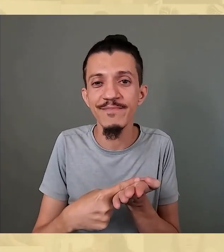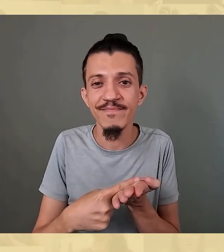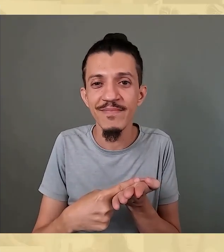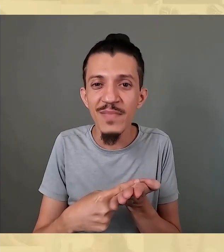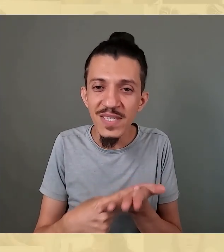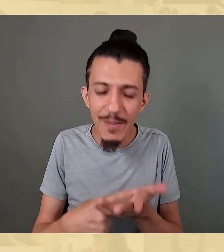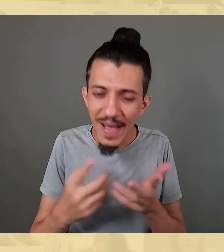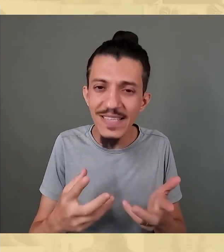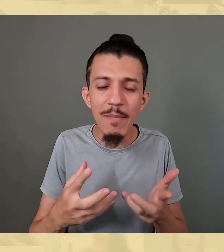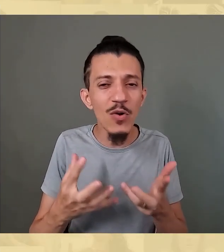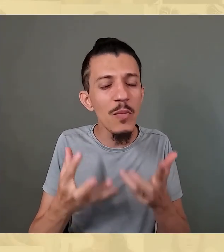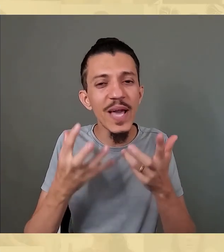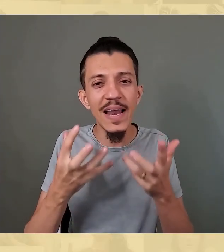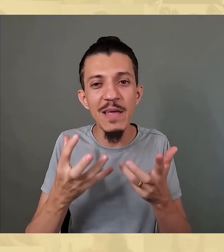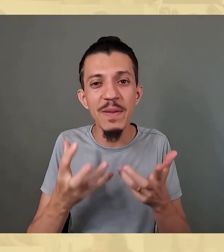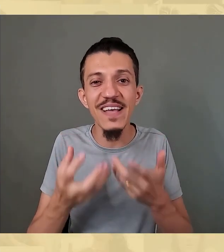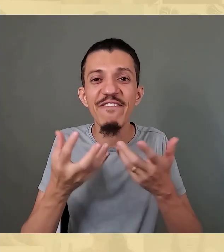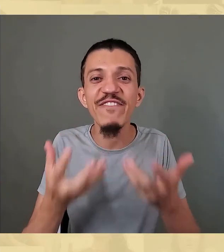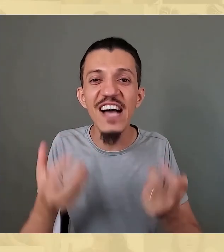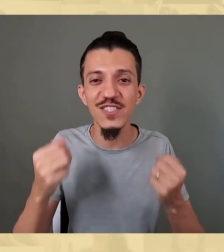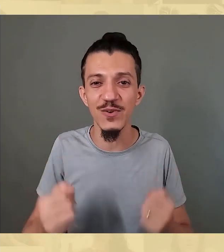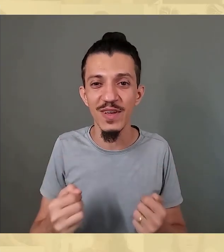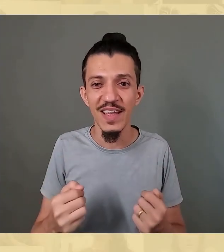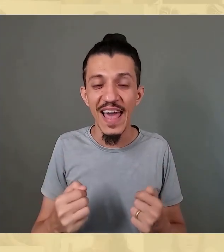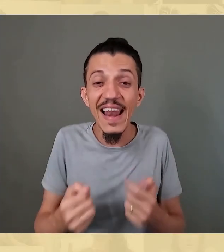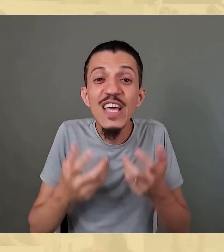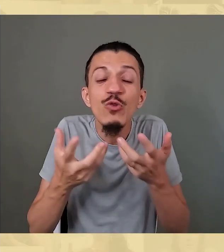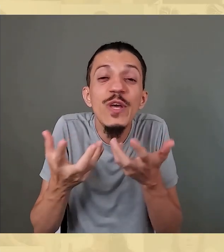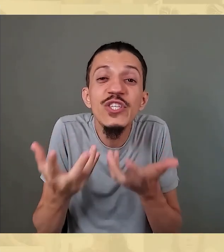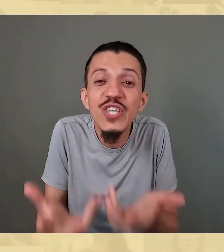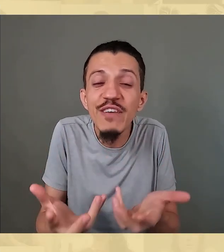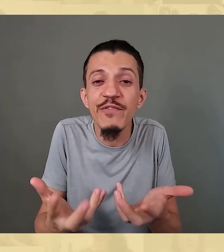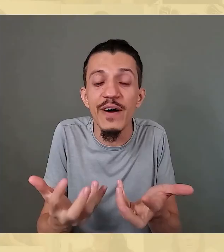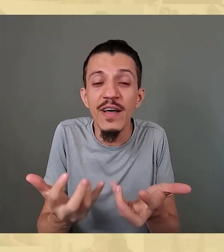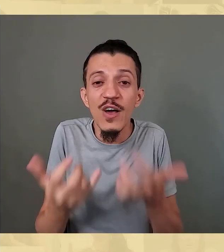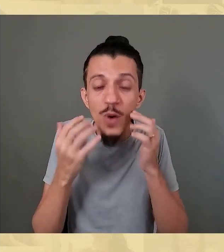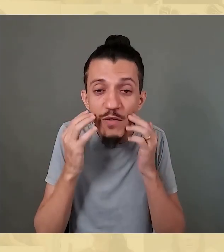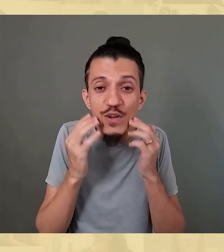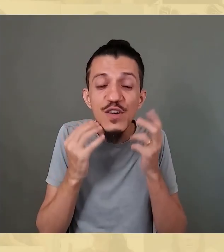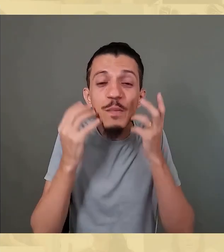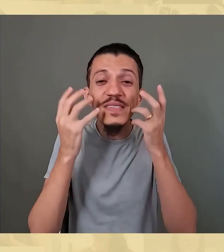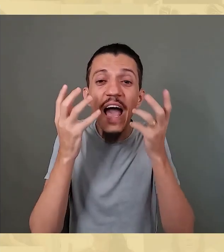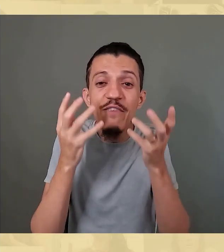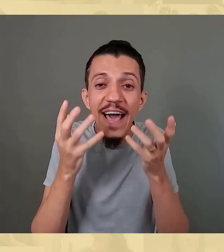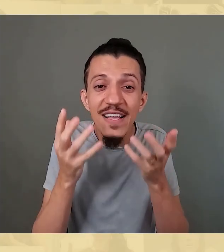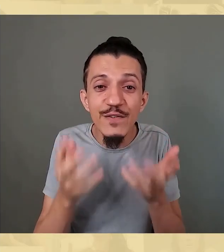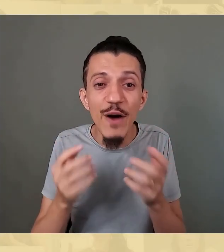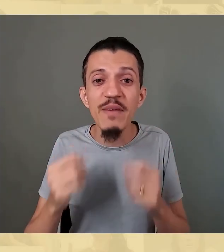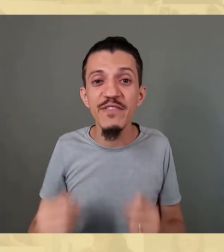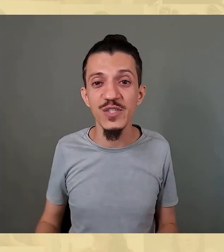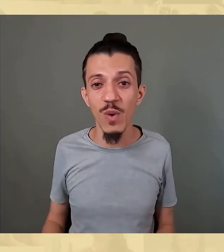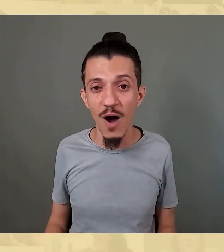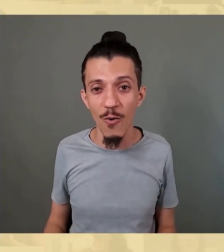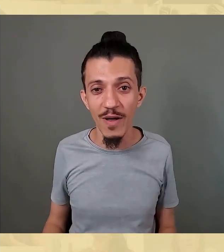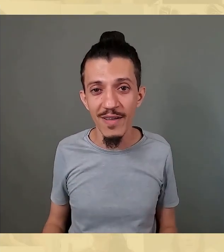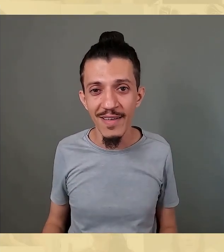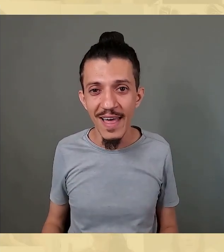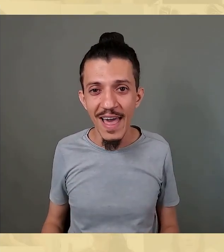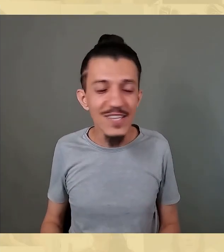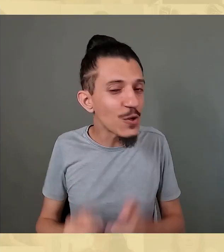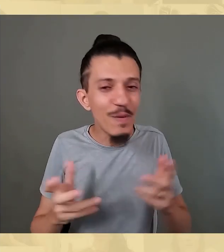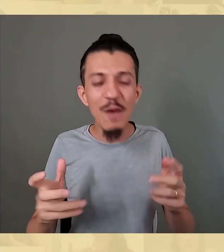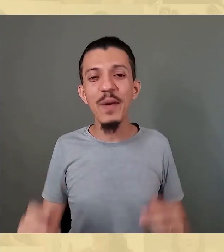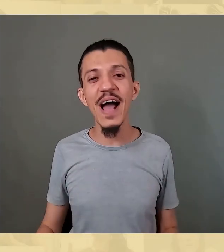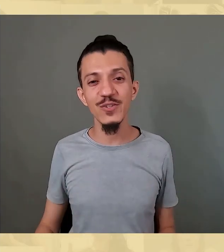ali. Você percebe como que a Libras é fácil? Ela é intuitiva quando você observa ela de forma visual.